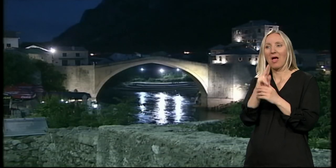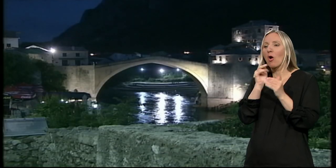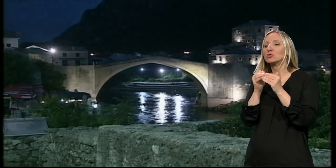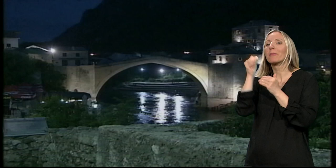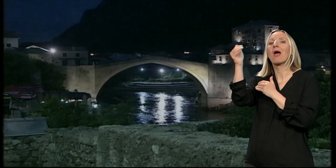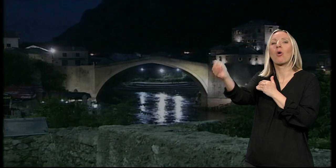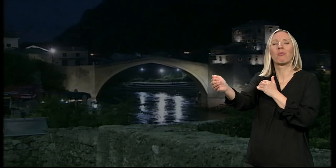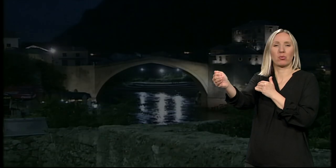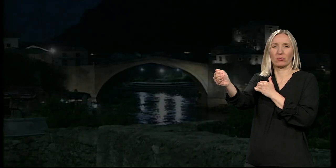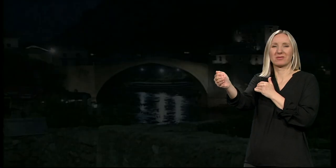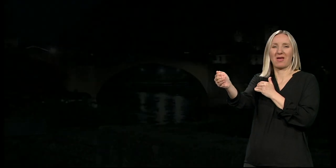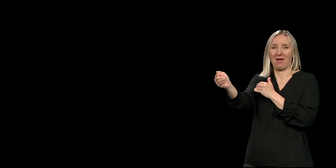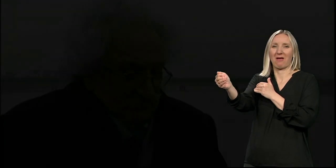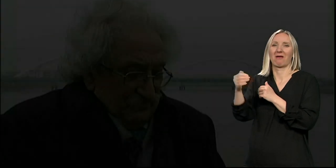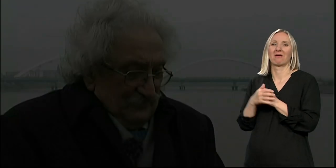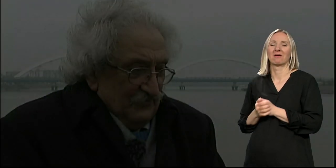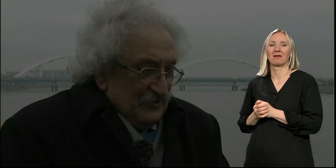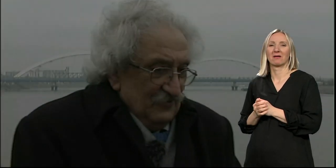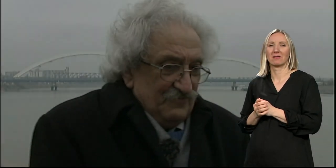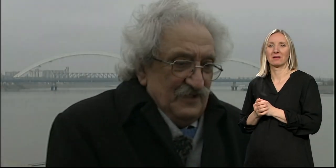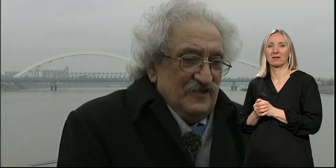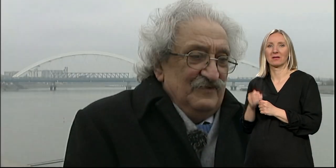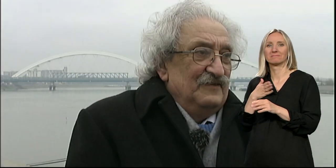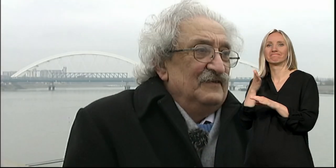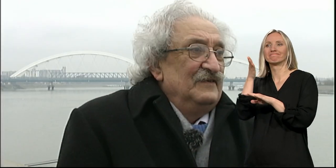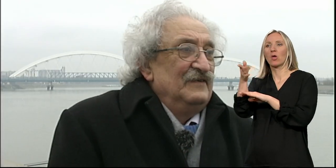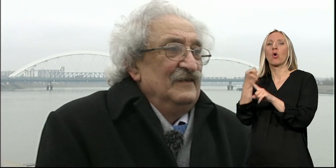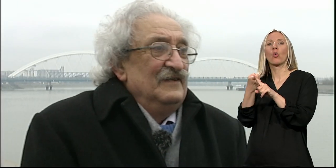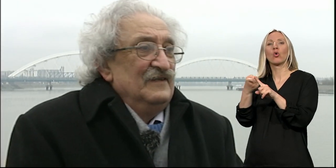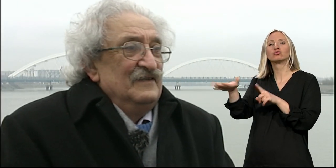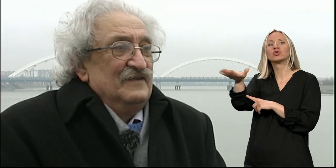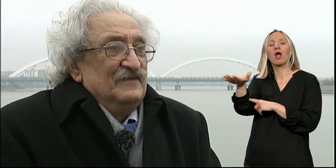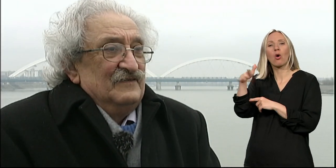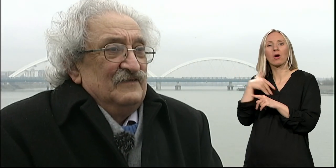Ali. Izađem u Kovinđiluk, priđe mi